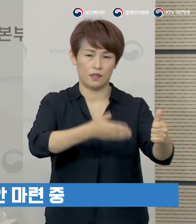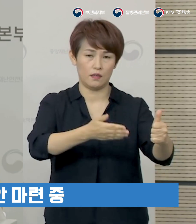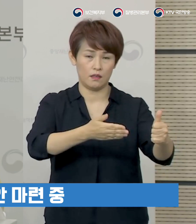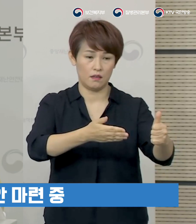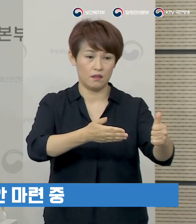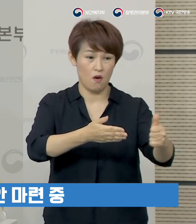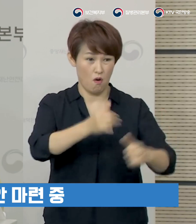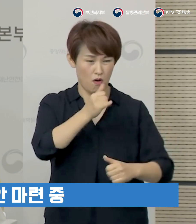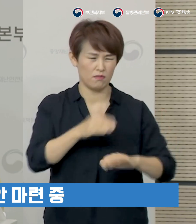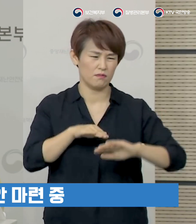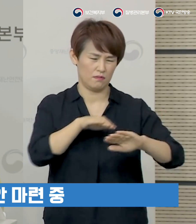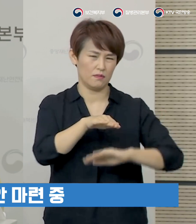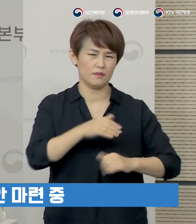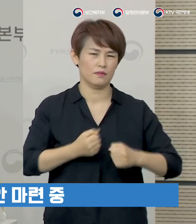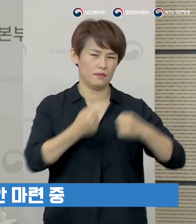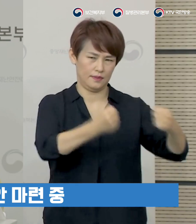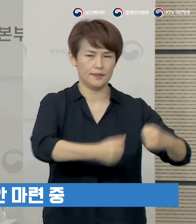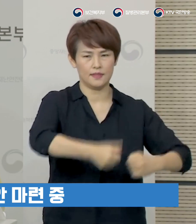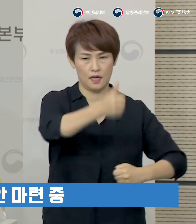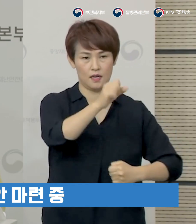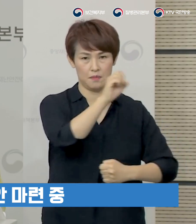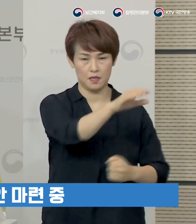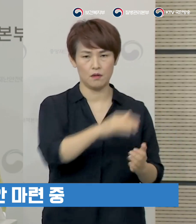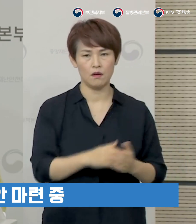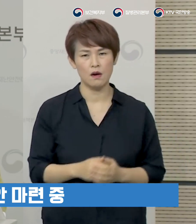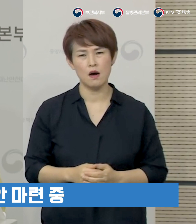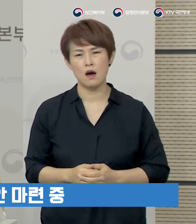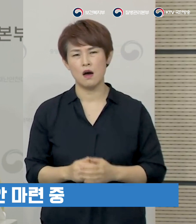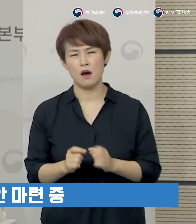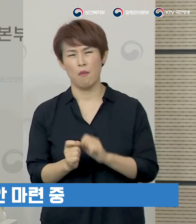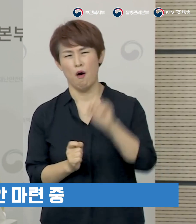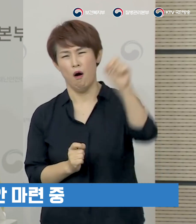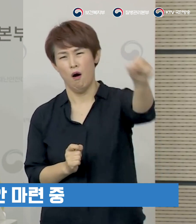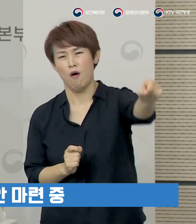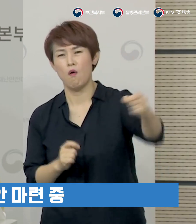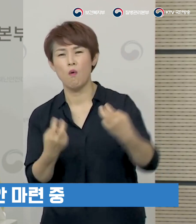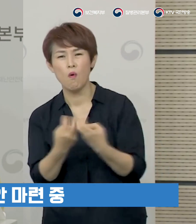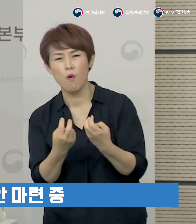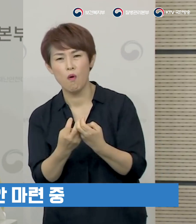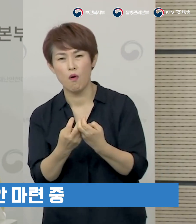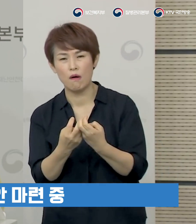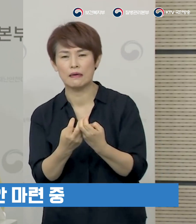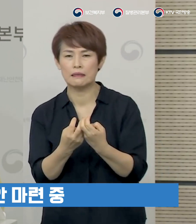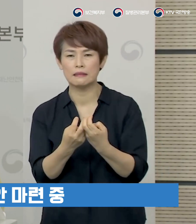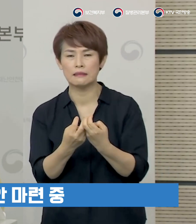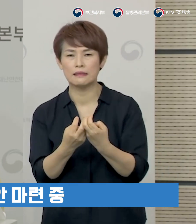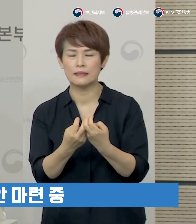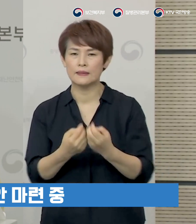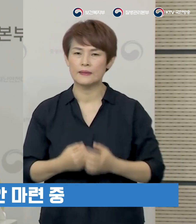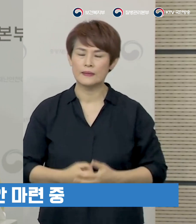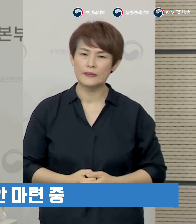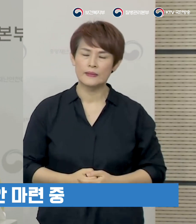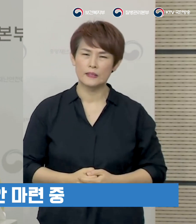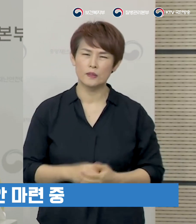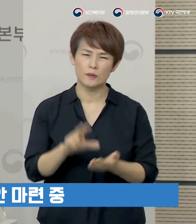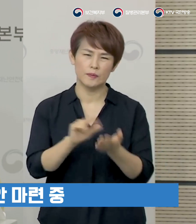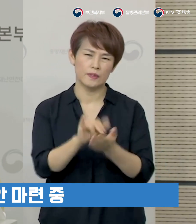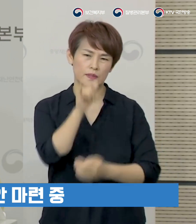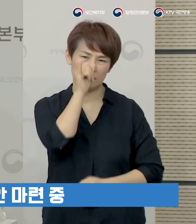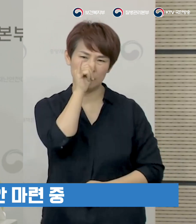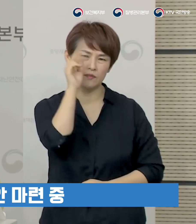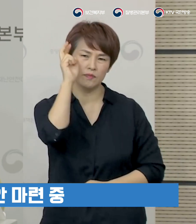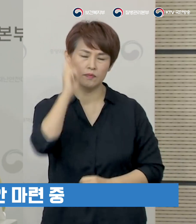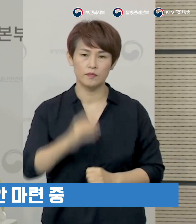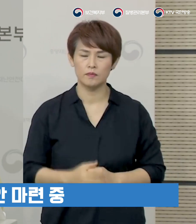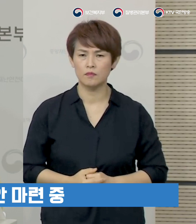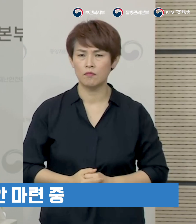분들은 자차를 이용할 수 있도록 하고요. 다만 이제 이동 거리가 먼 경우에 여러 가지 이제 문제들이 좀 발생을 할